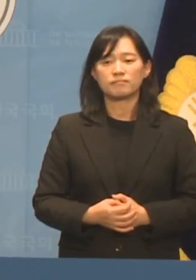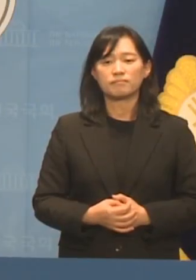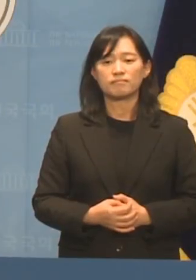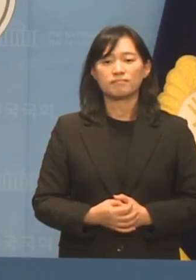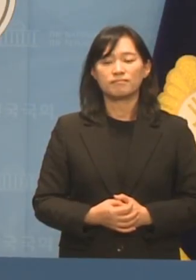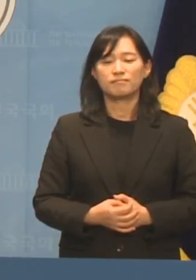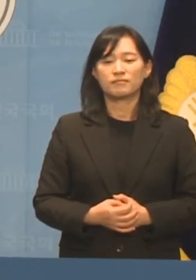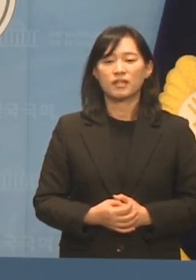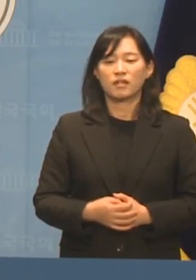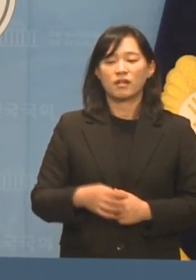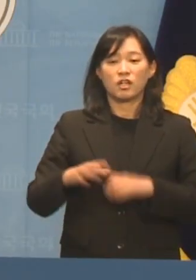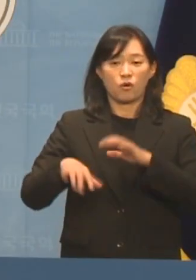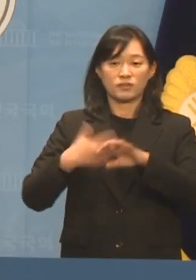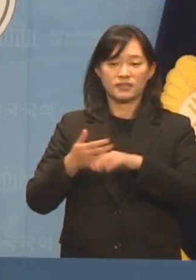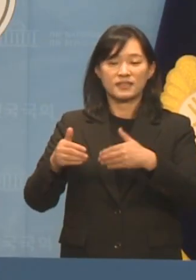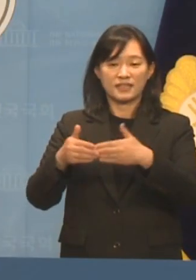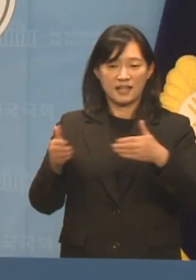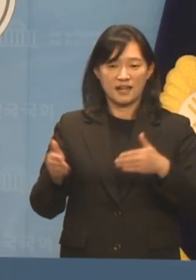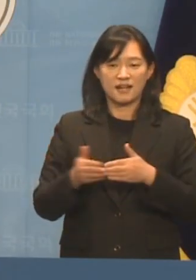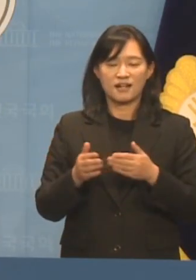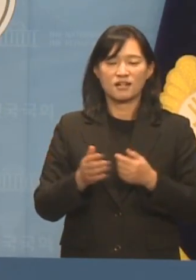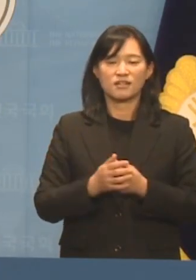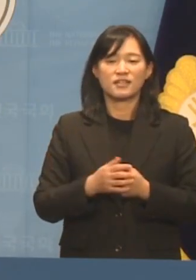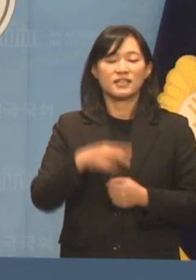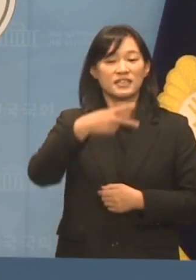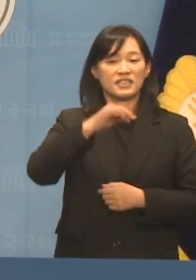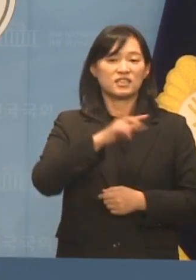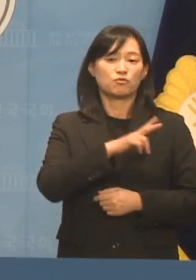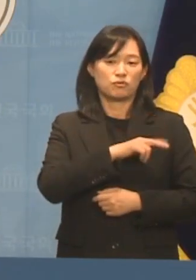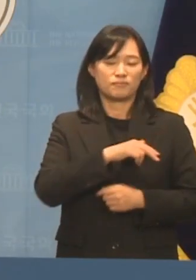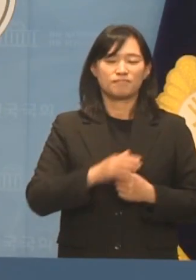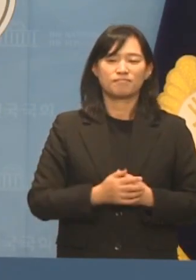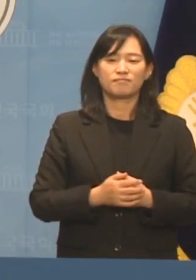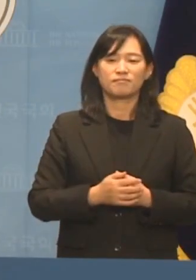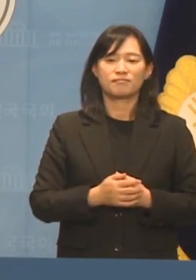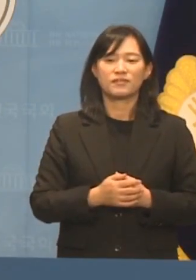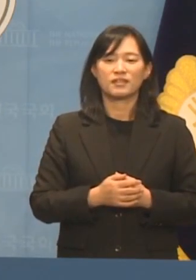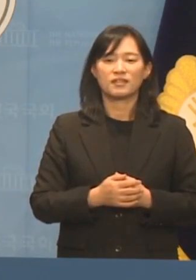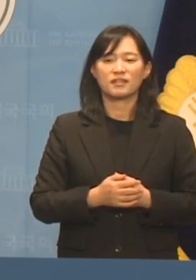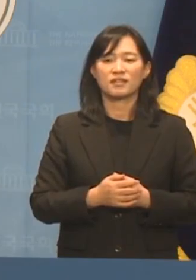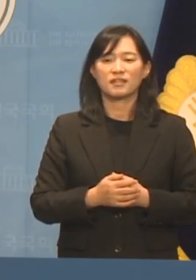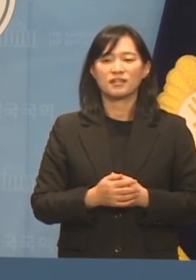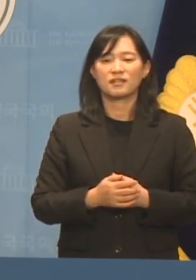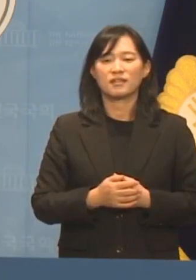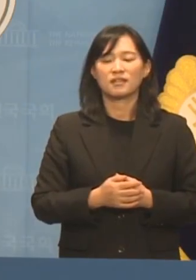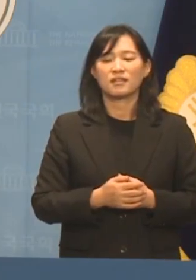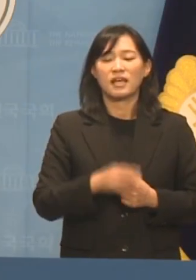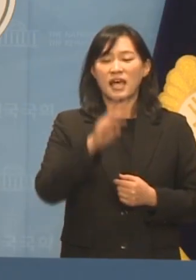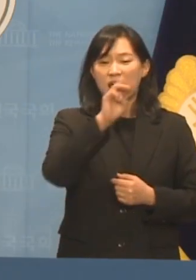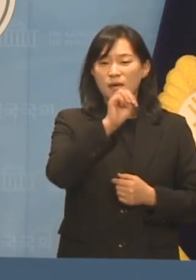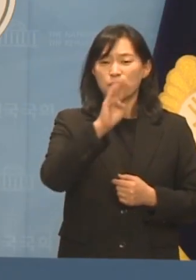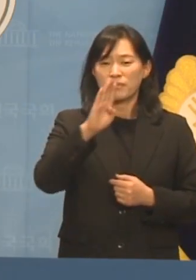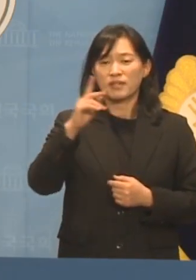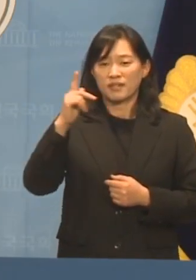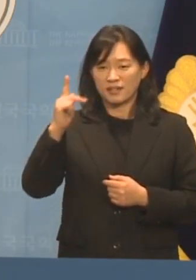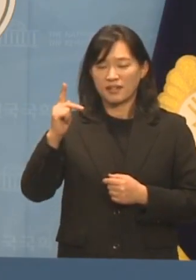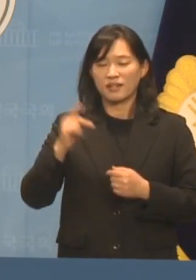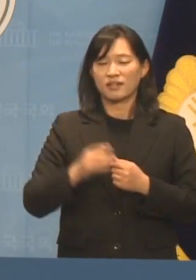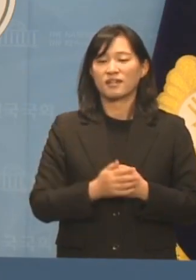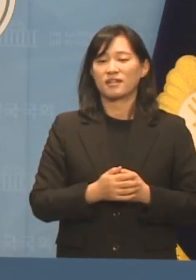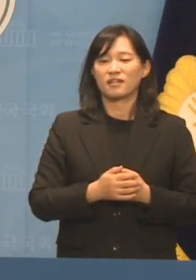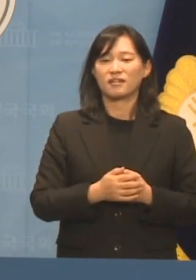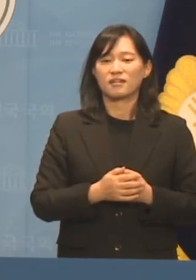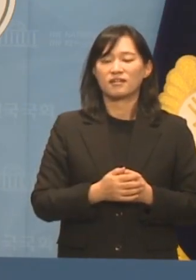네, 조국혁신당 정무위원 국회의원 신장식입니다. 마이클 병주킴 MBK 파트너스는